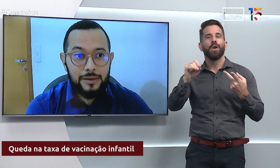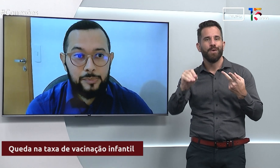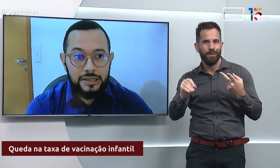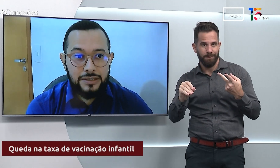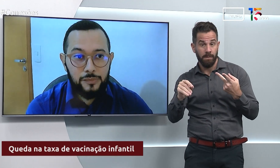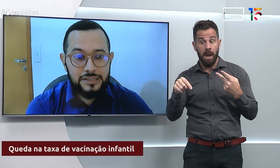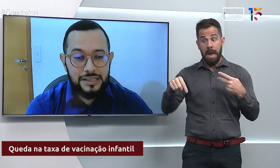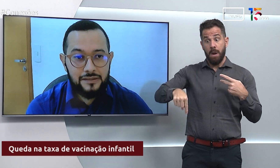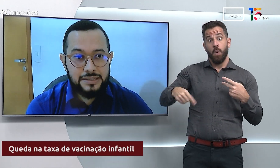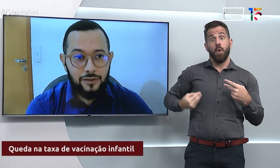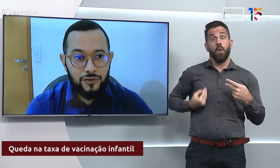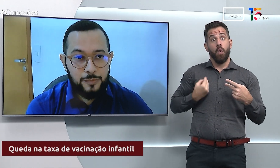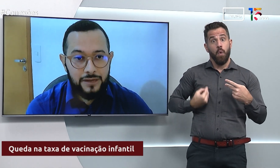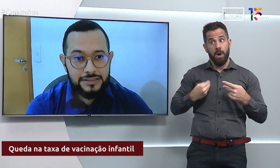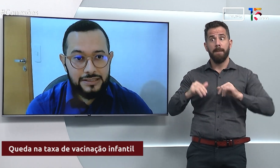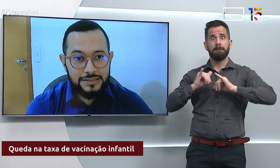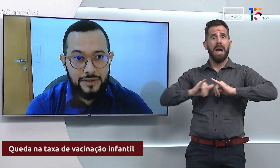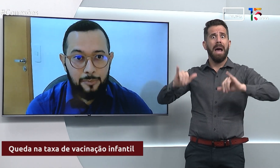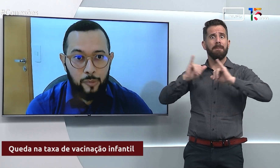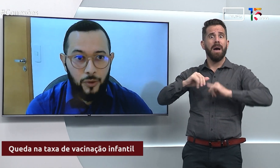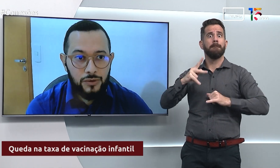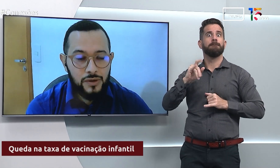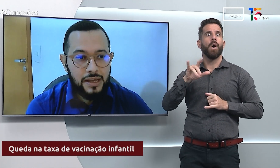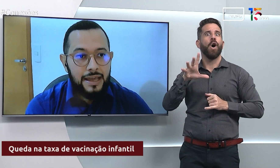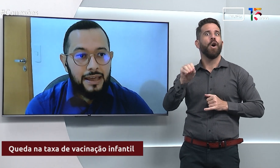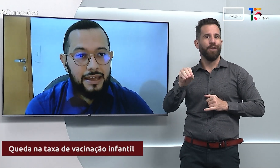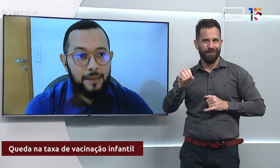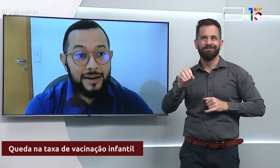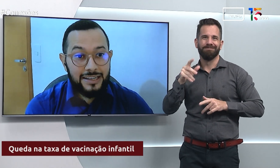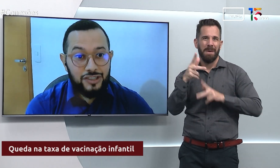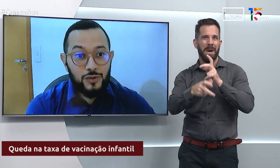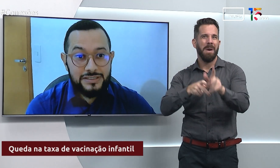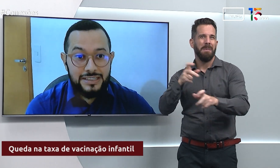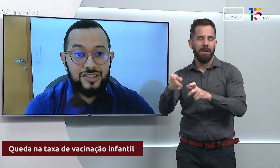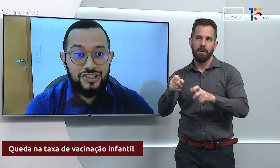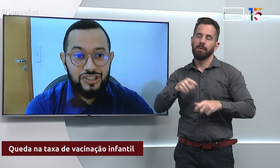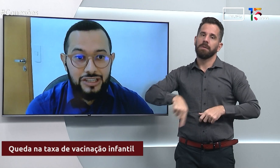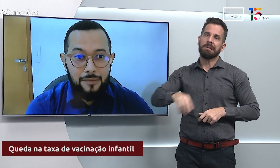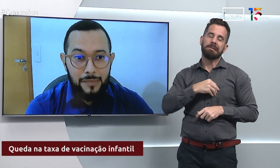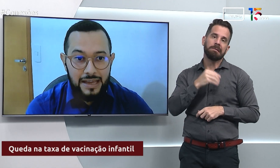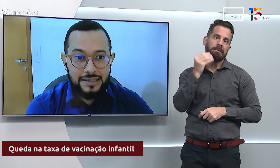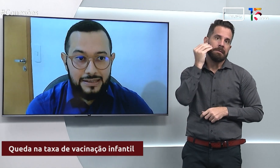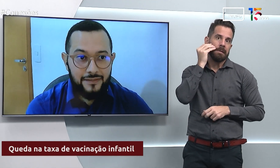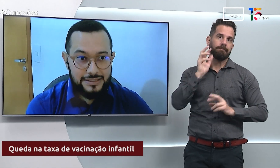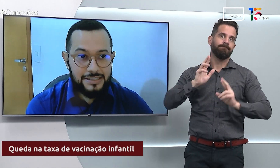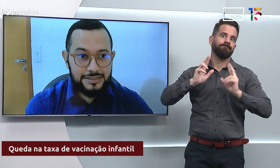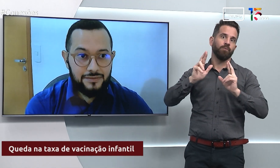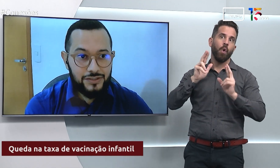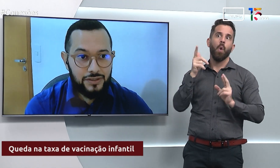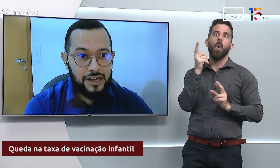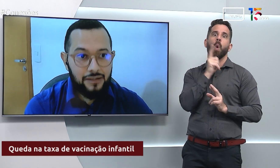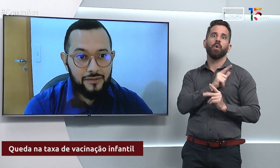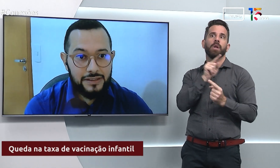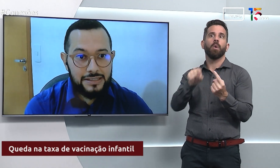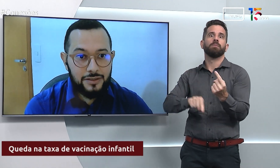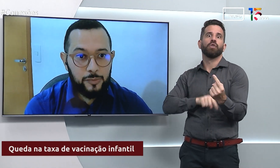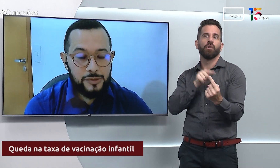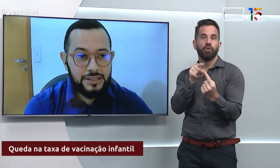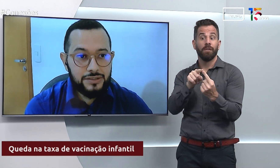plena campanha do Ministério da Saúde para a vacinação da polio, para que a gente consiga atingir a meta da vacinação nacional,